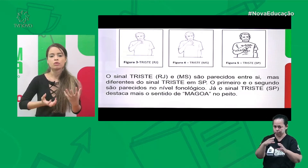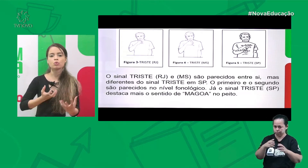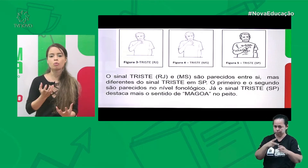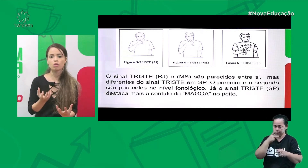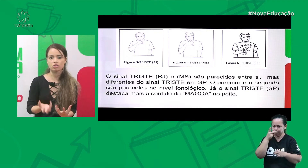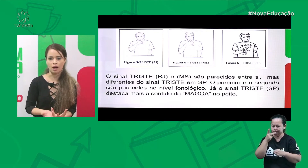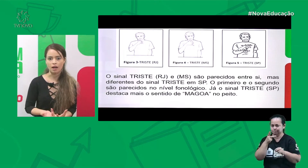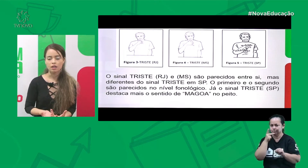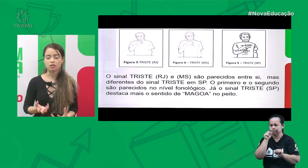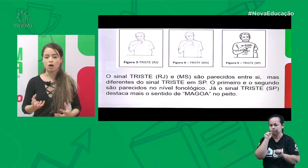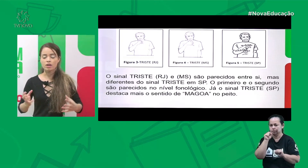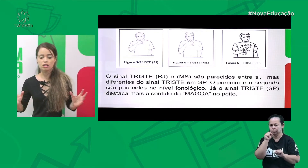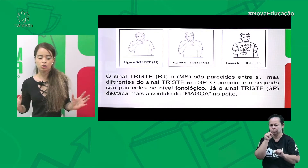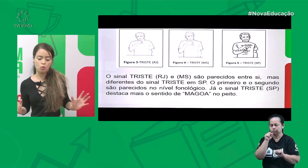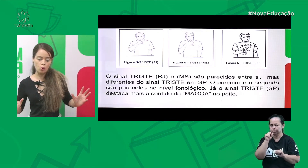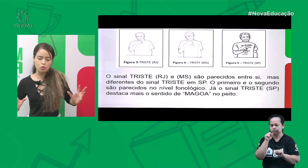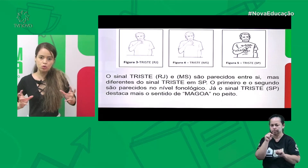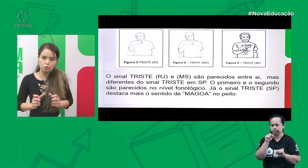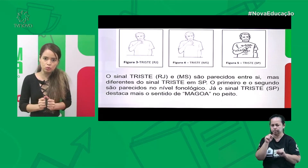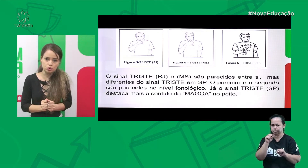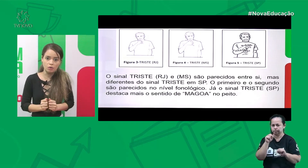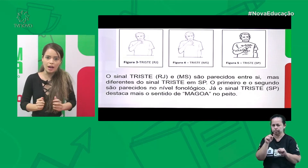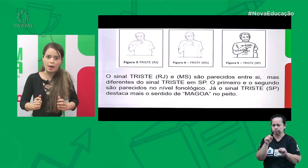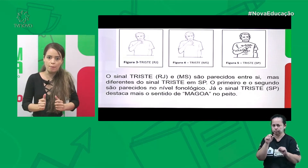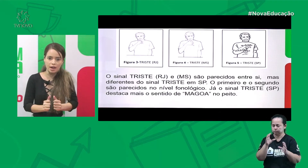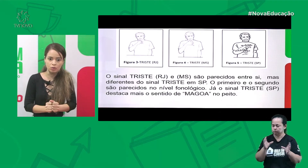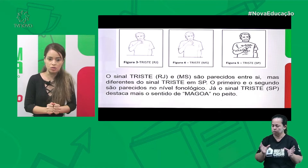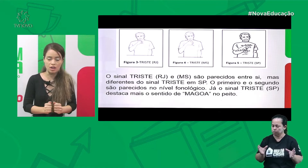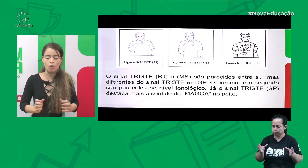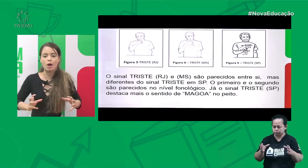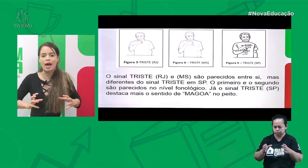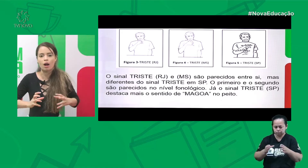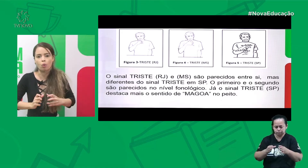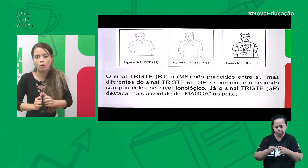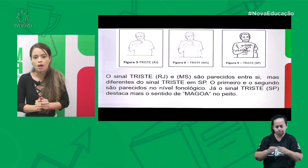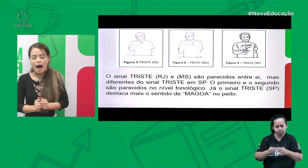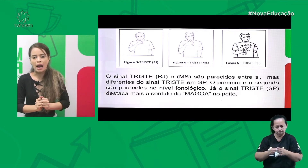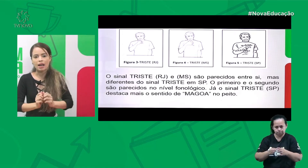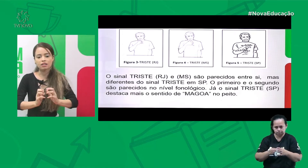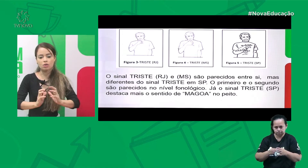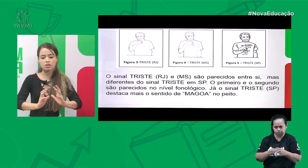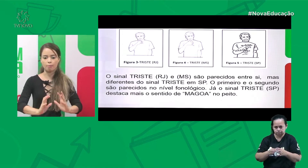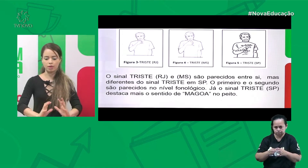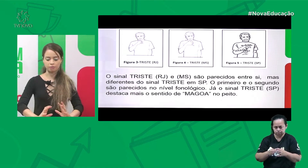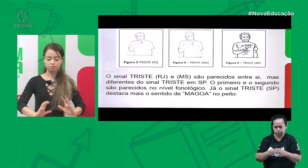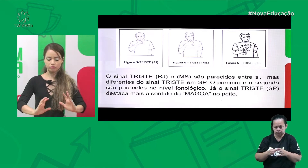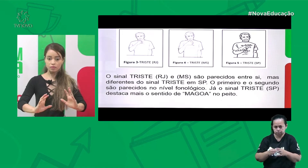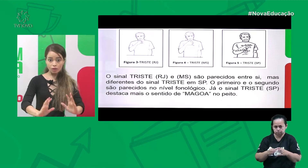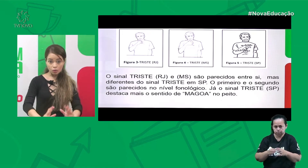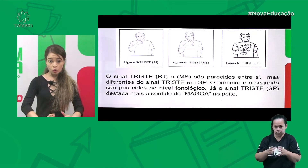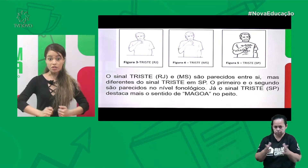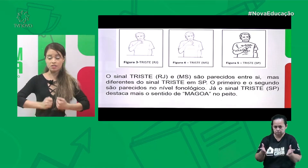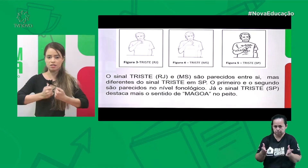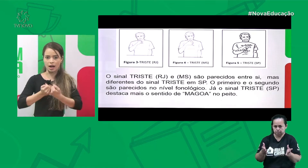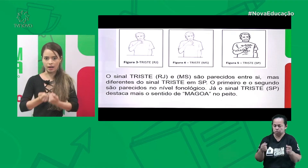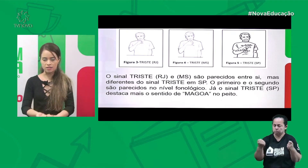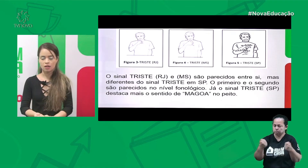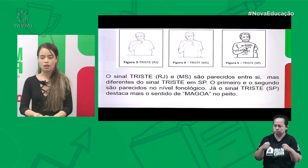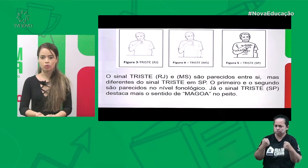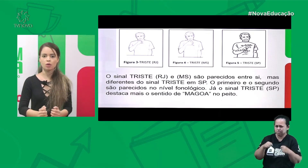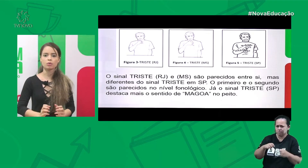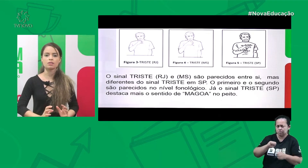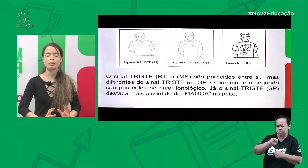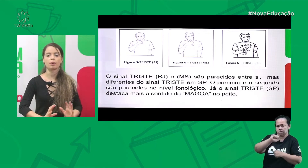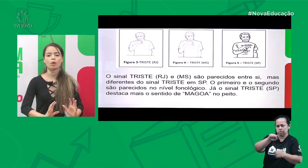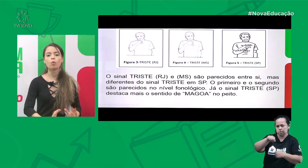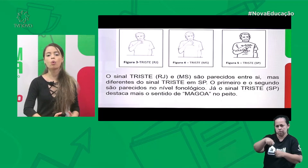querem nos mostrar? Então, existe um conjunto, são elementos, é um elo. Além de eu saber os sinais,